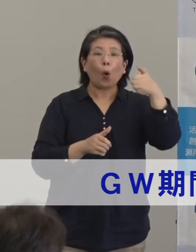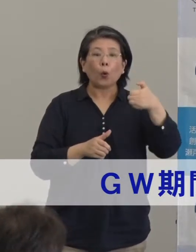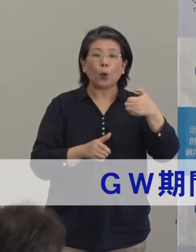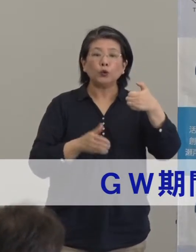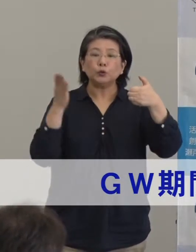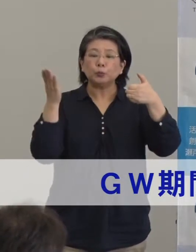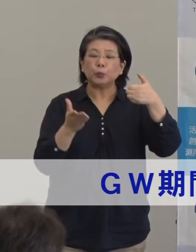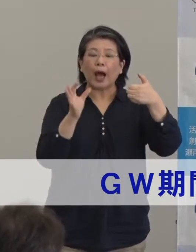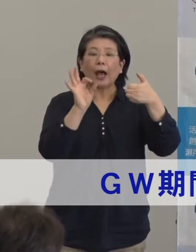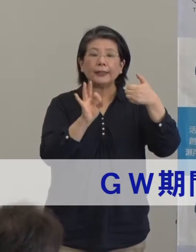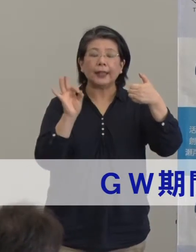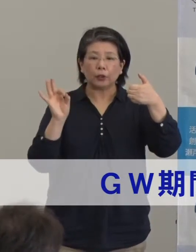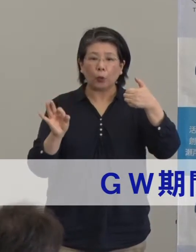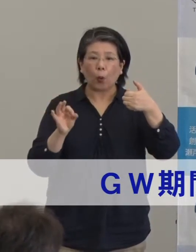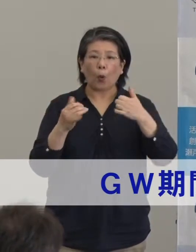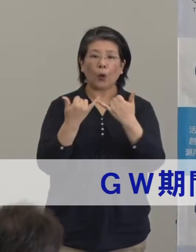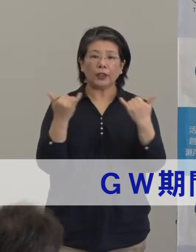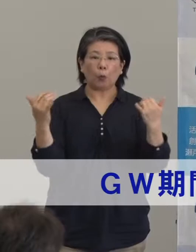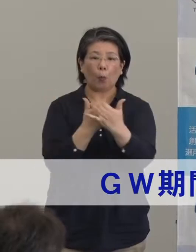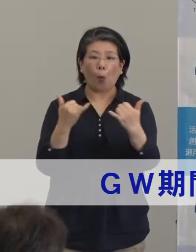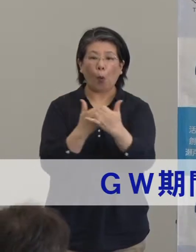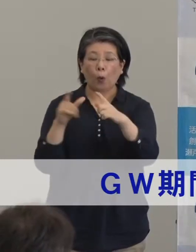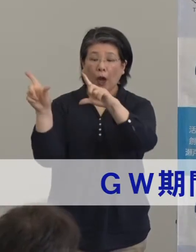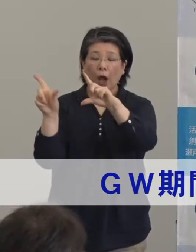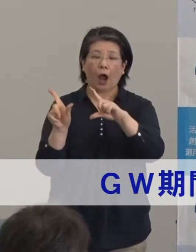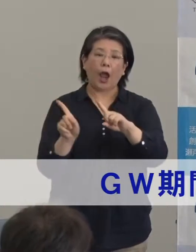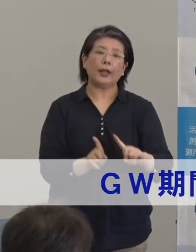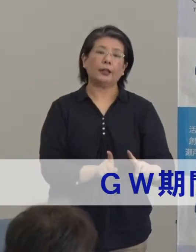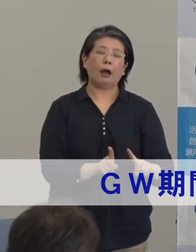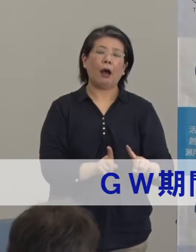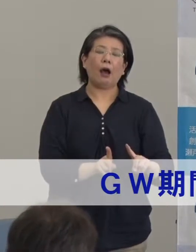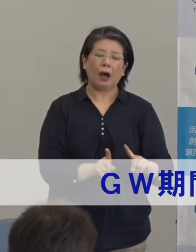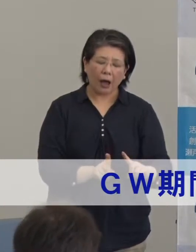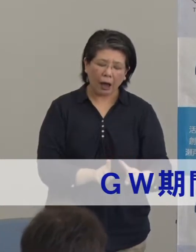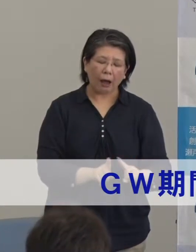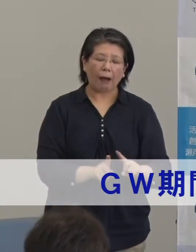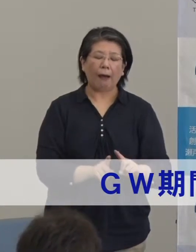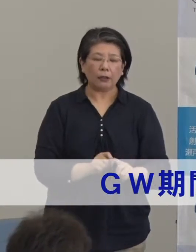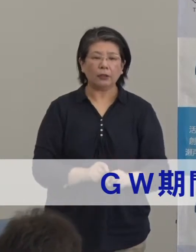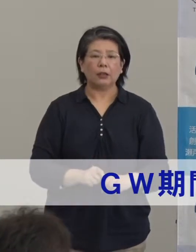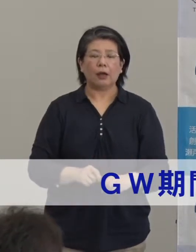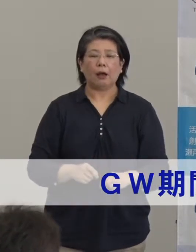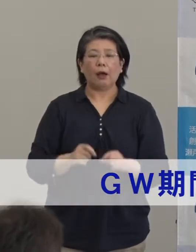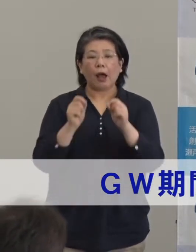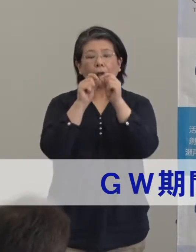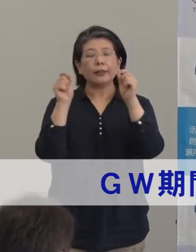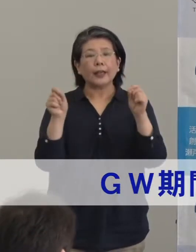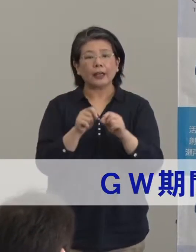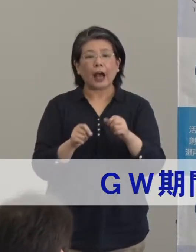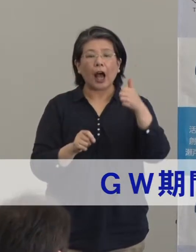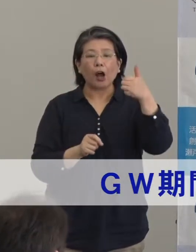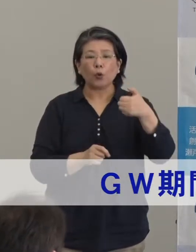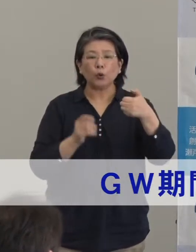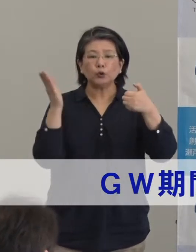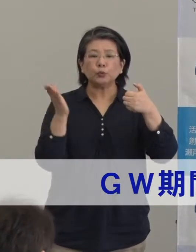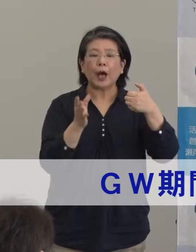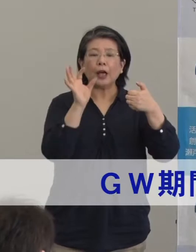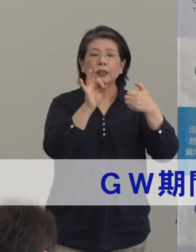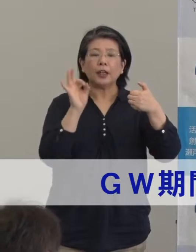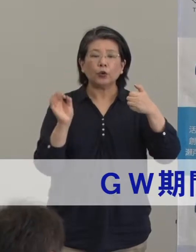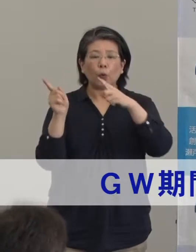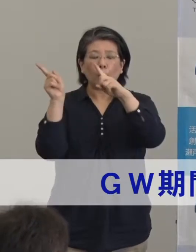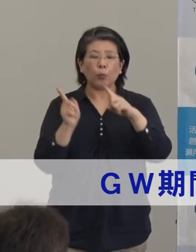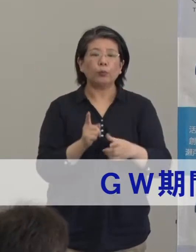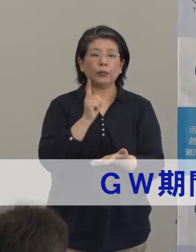があったと報道されております。ただ5割しかなかったというふうにも結構ありまして、いろいろ聞いてみますと、ここのエリアというのは